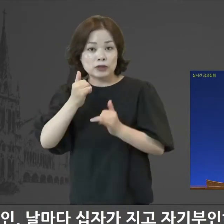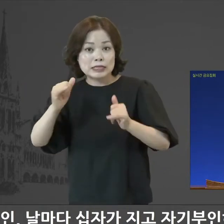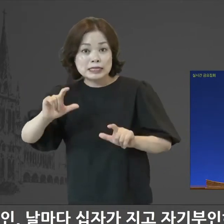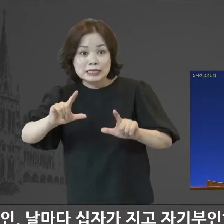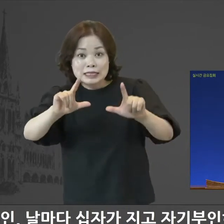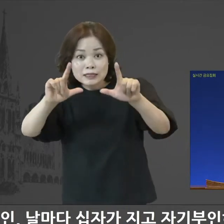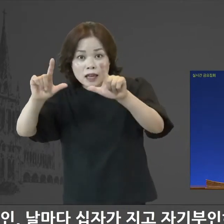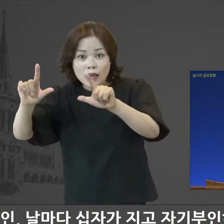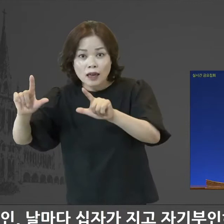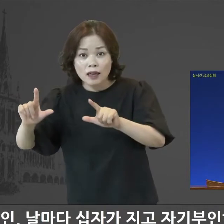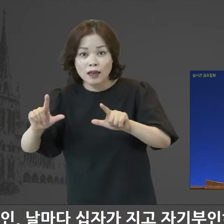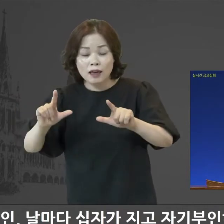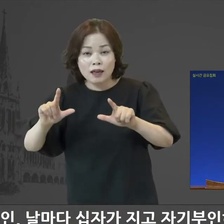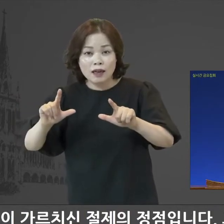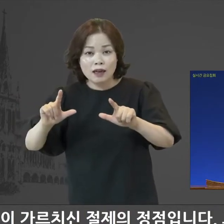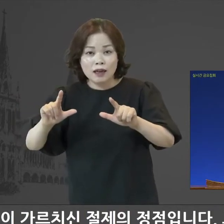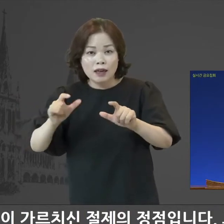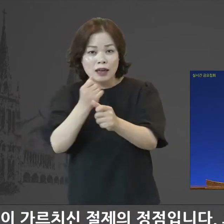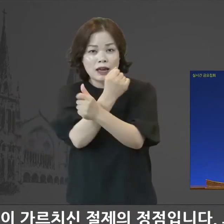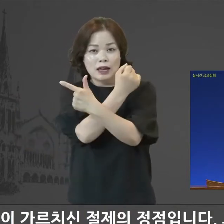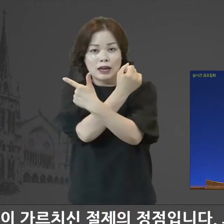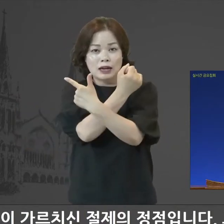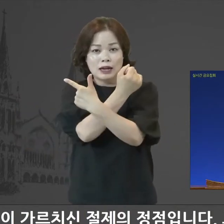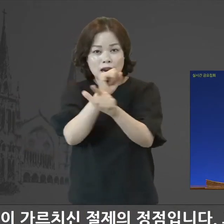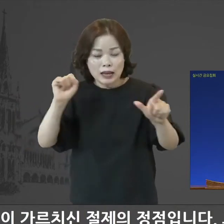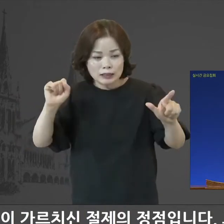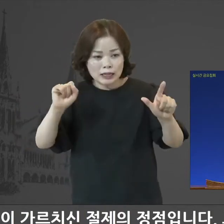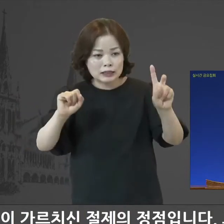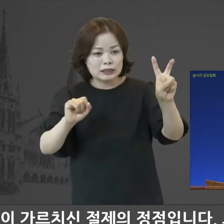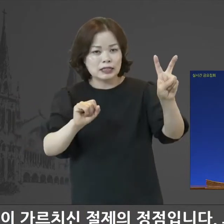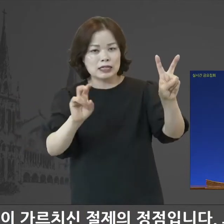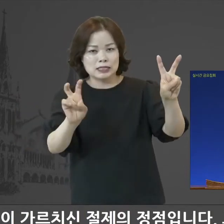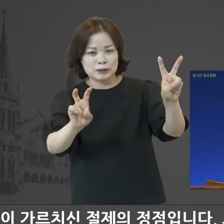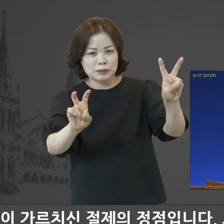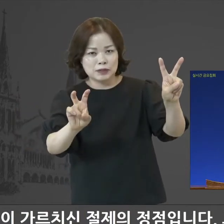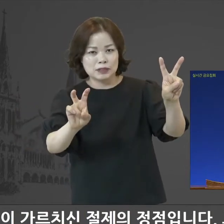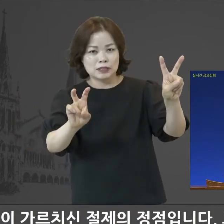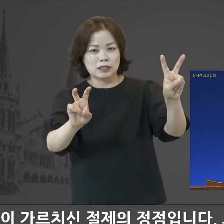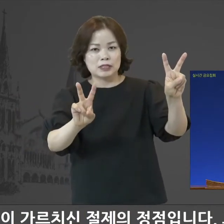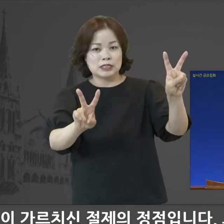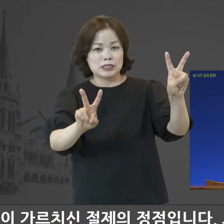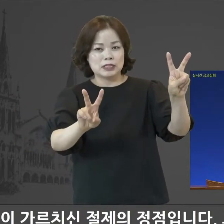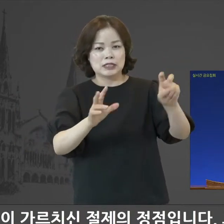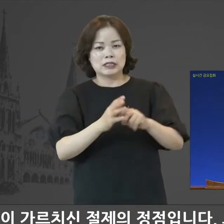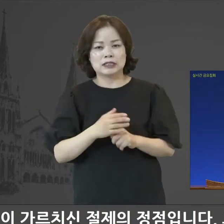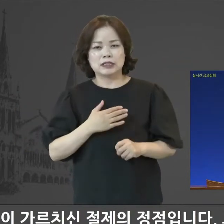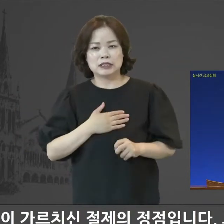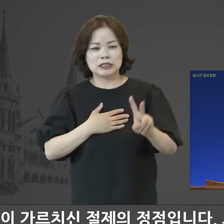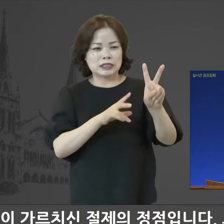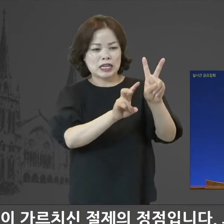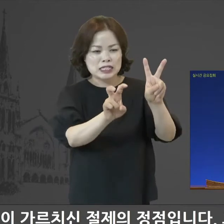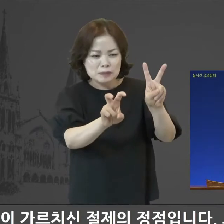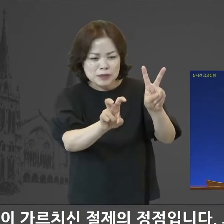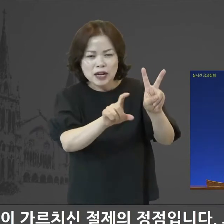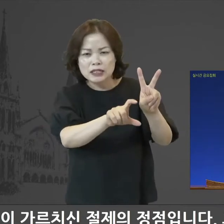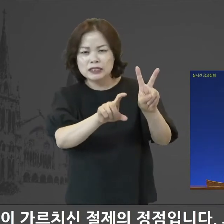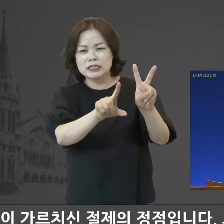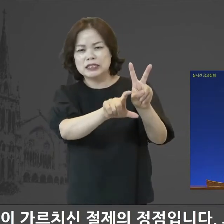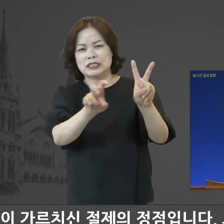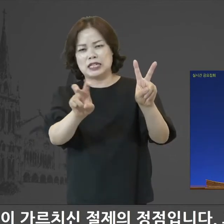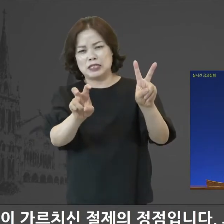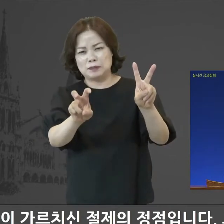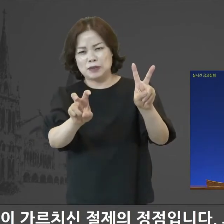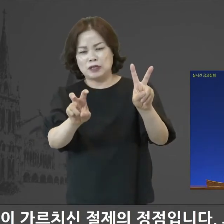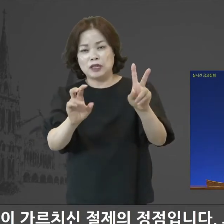인생이 갈라디아서 2장 20절에 나와 있는 나 부인하고 예수님 쫓겠다는 갈라디아서 2장 20절